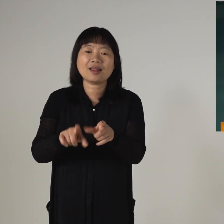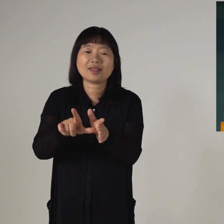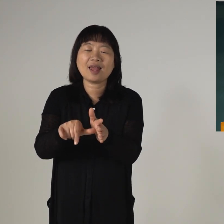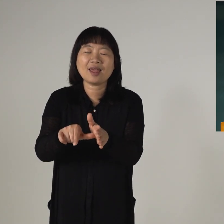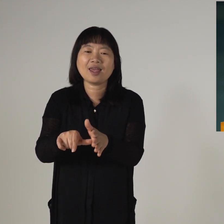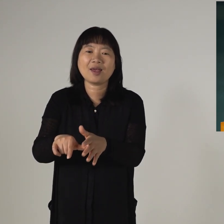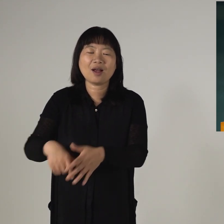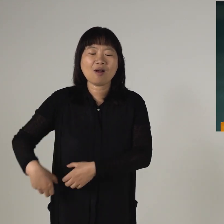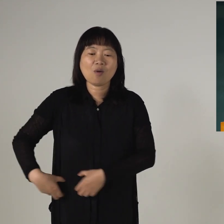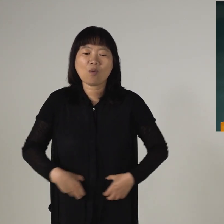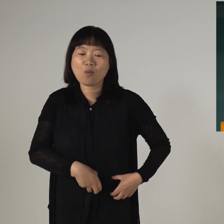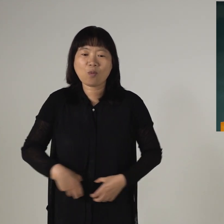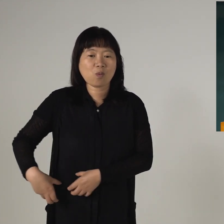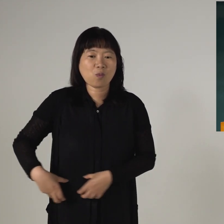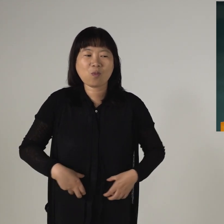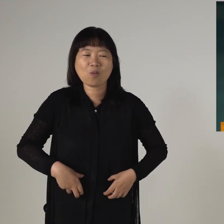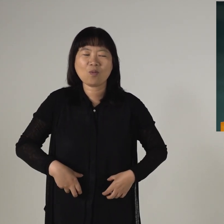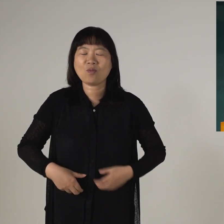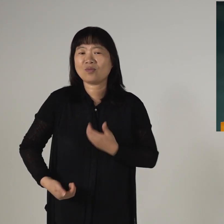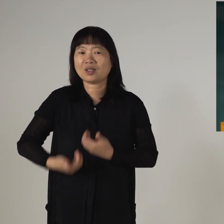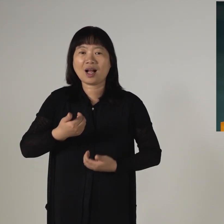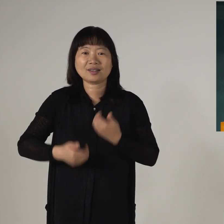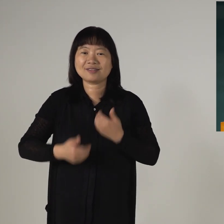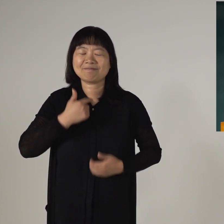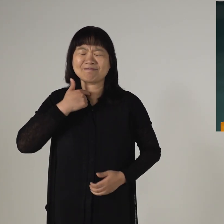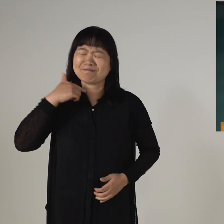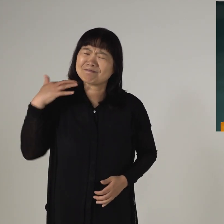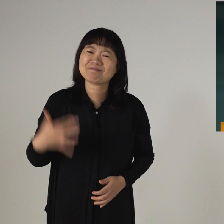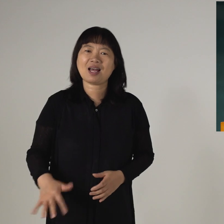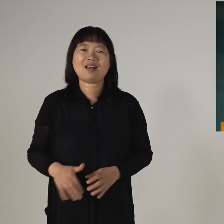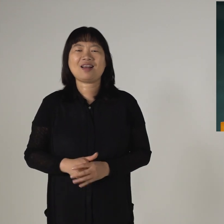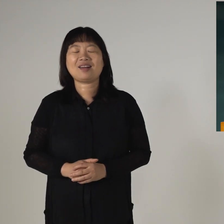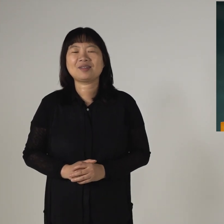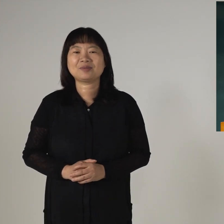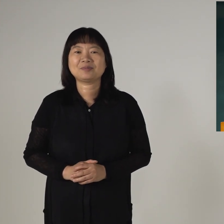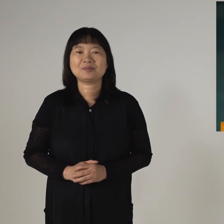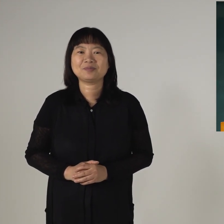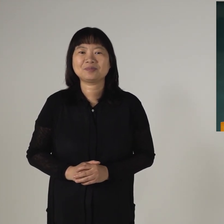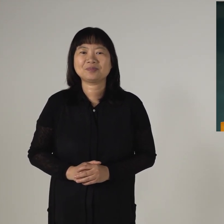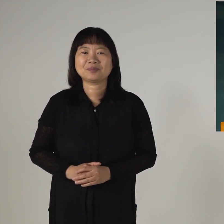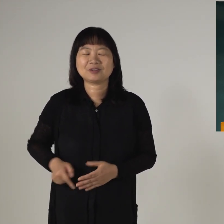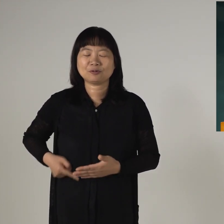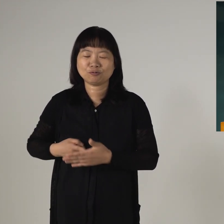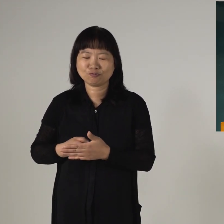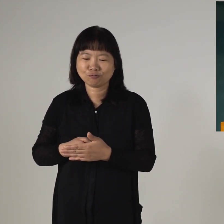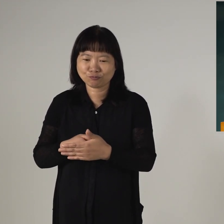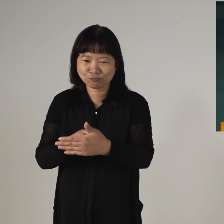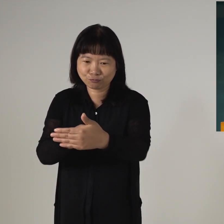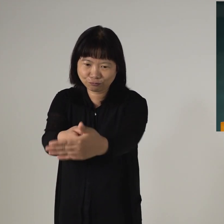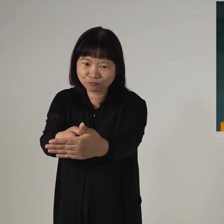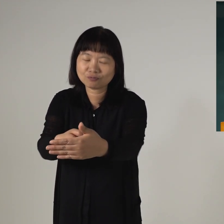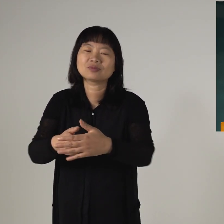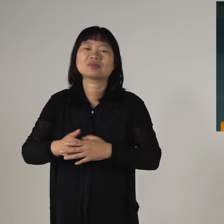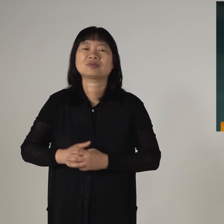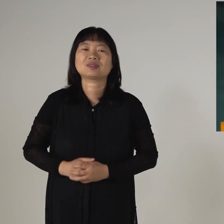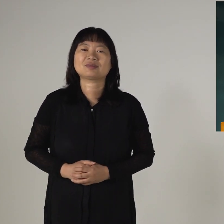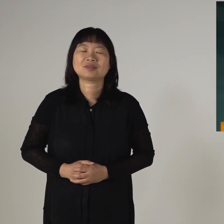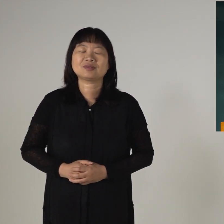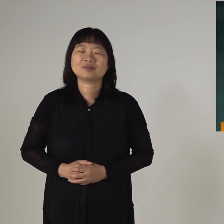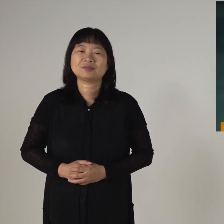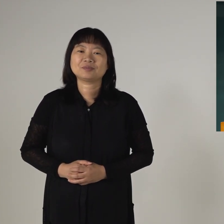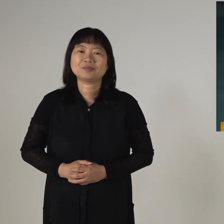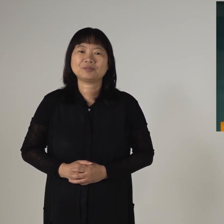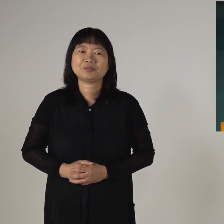흔들리거나 갈등을 일으켰던 적이 없습니다. 그리고 그 길은 지금 오늘도 계속되고 있어요.